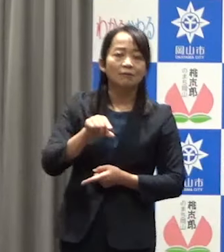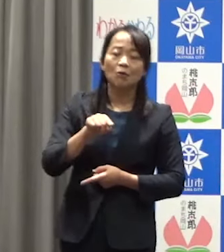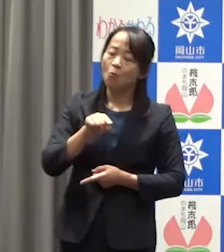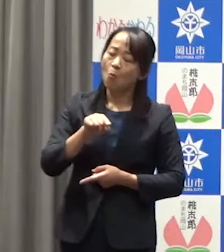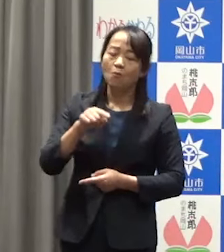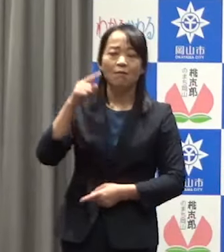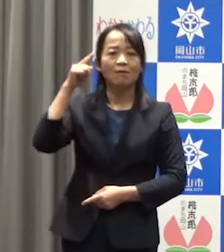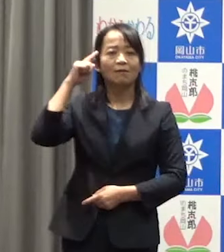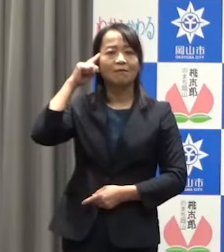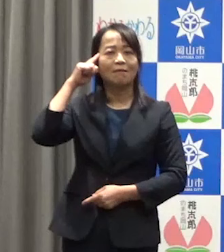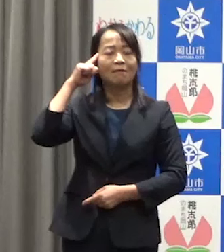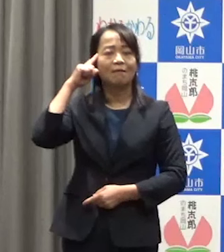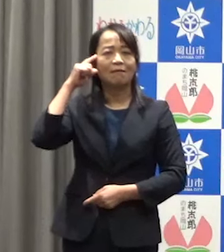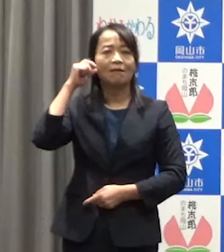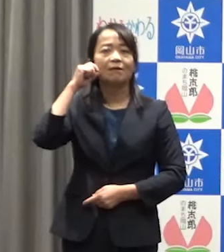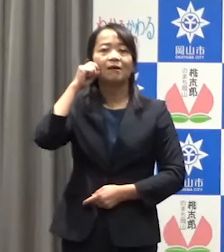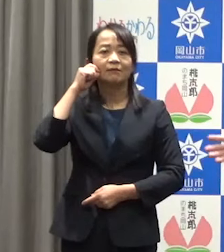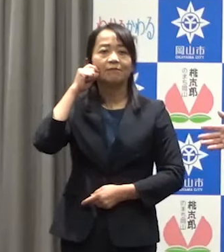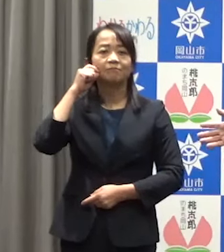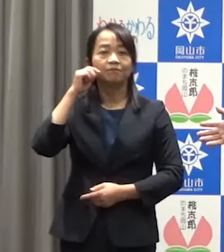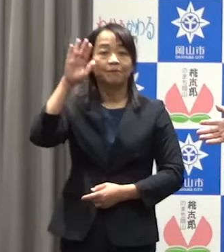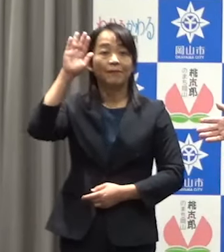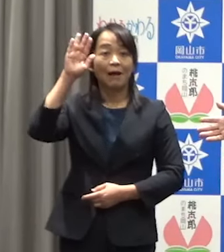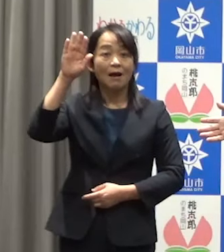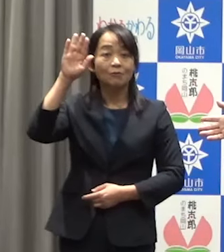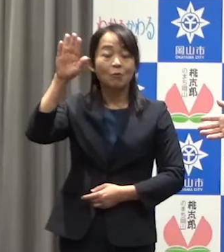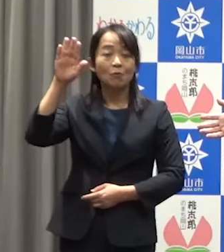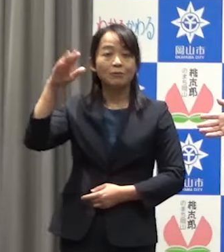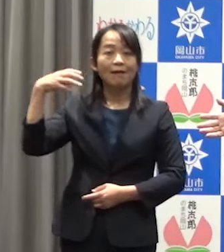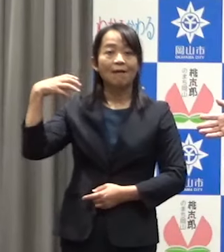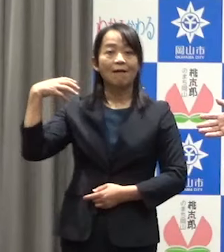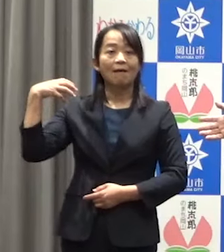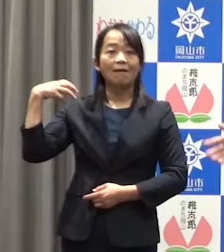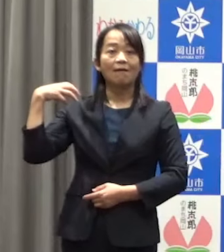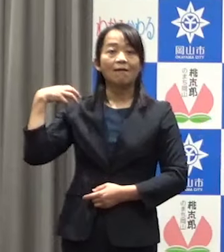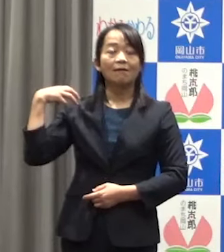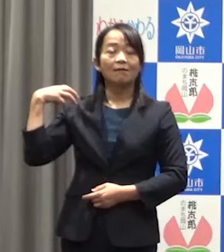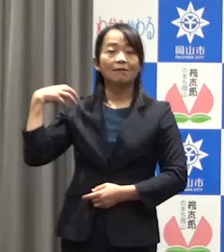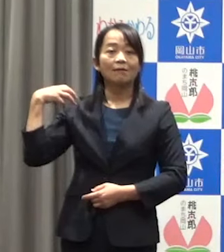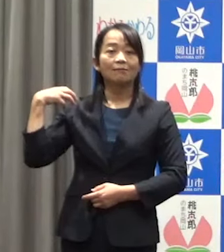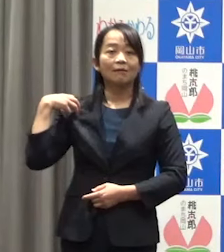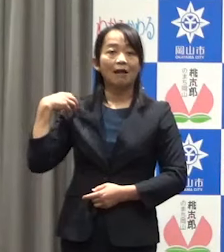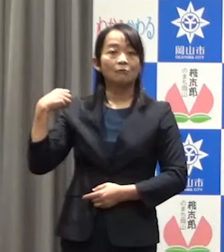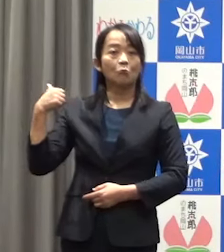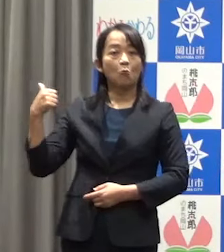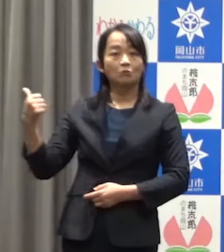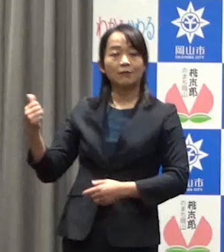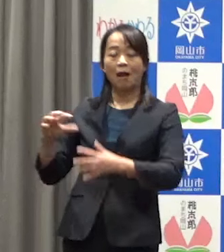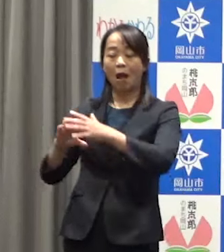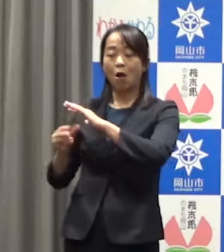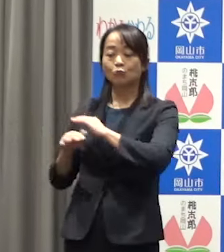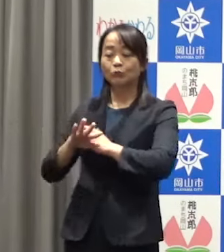後で、担当、今藤原課長がここにいますんで、